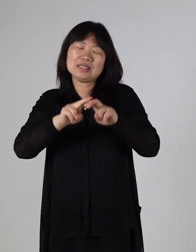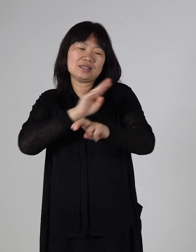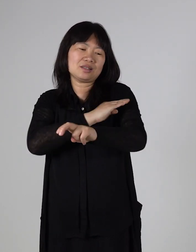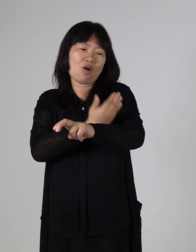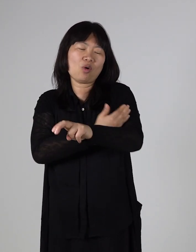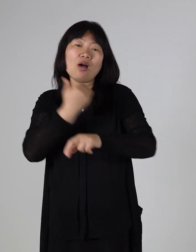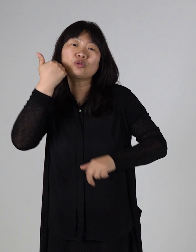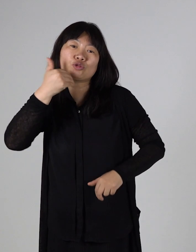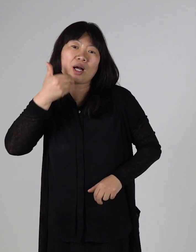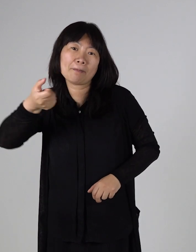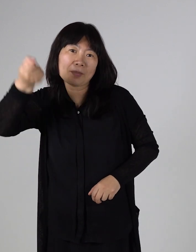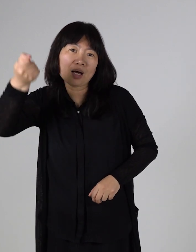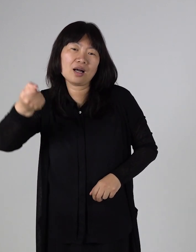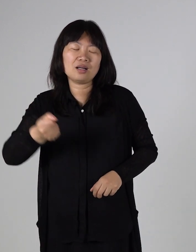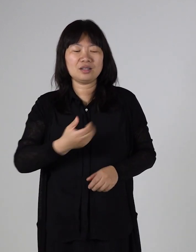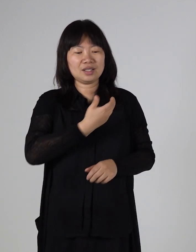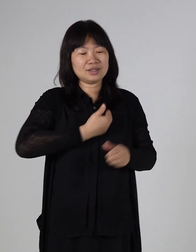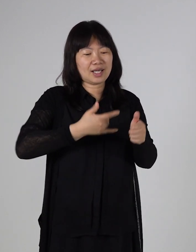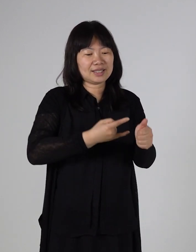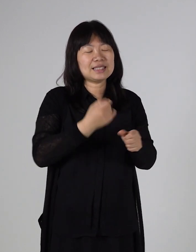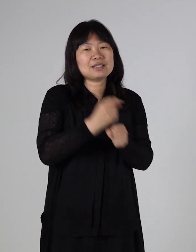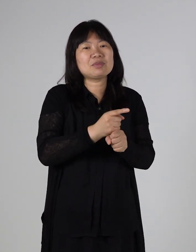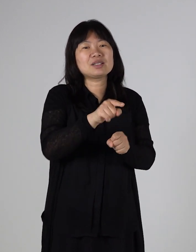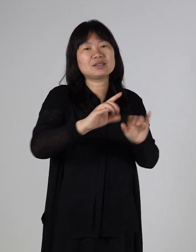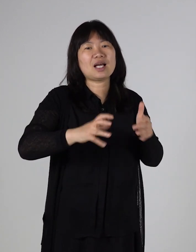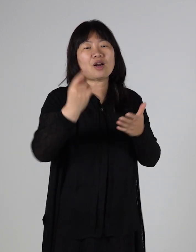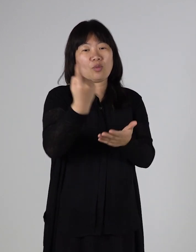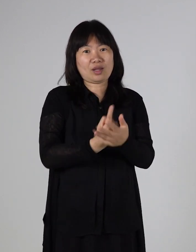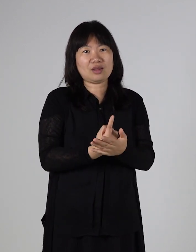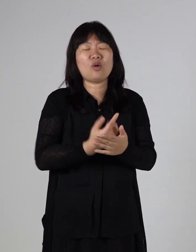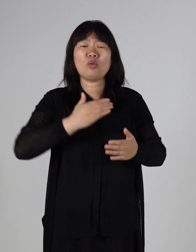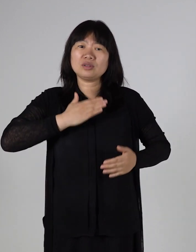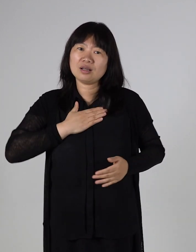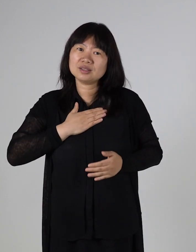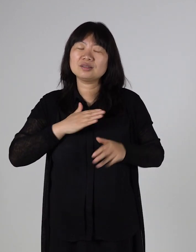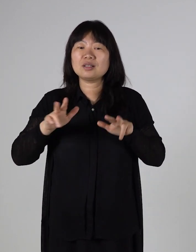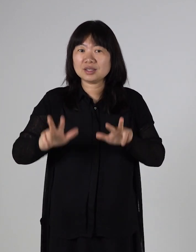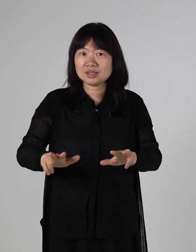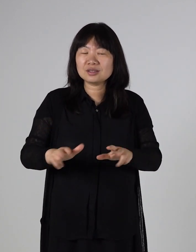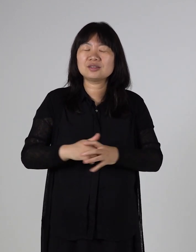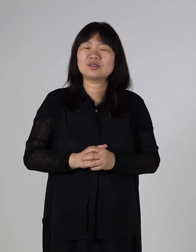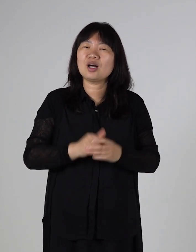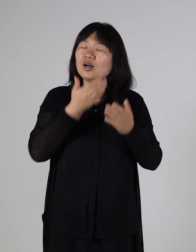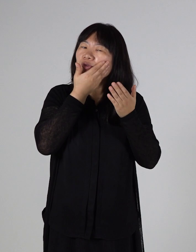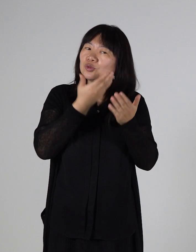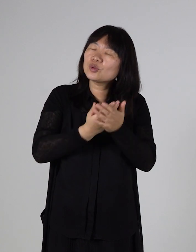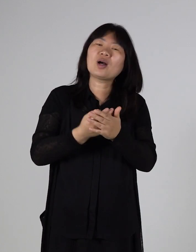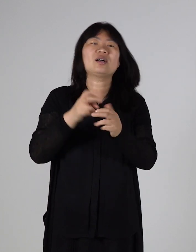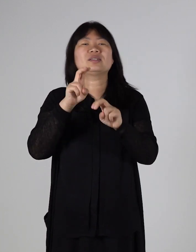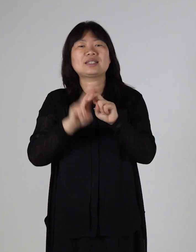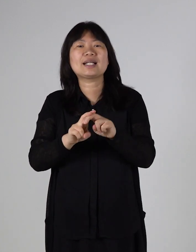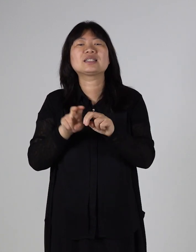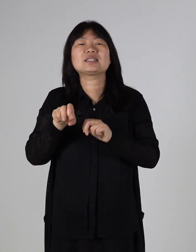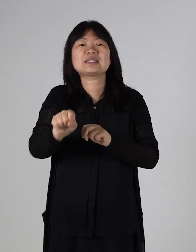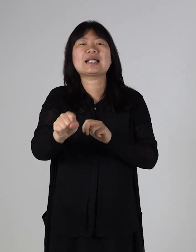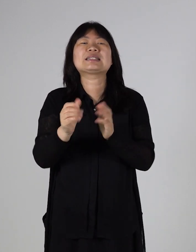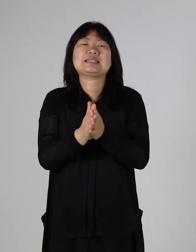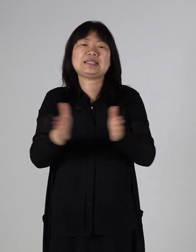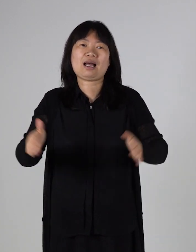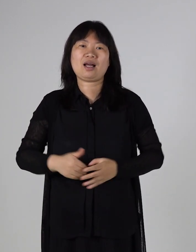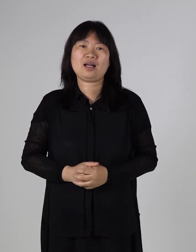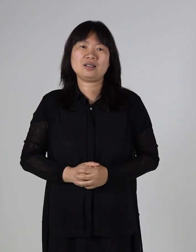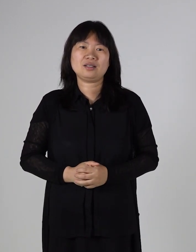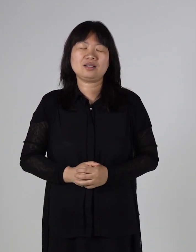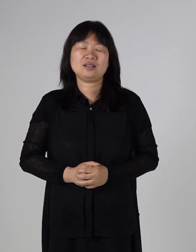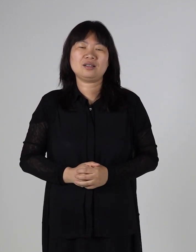이미 그 나라가 왔어. 자기들은 그 나라에 지금 중요한 보직을 곧 차지해요.